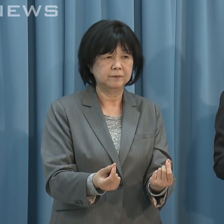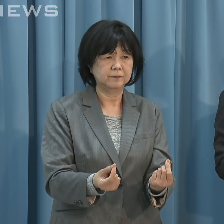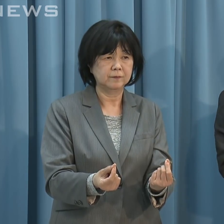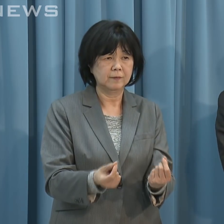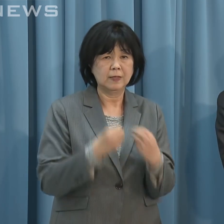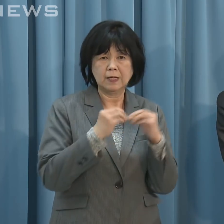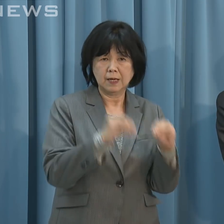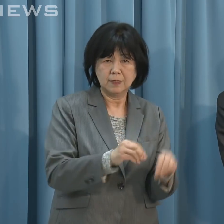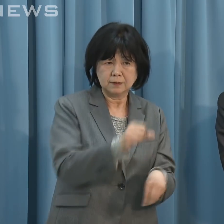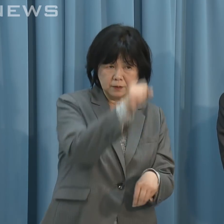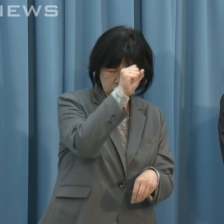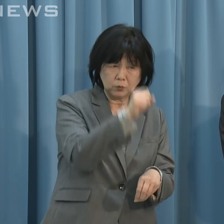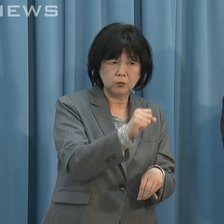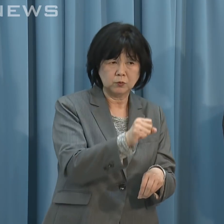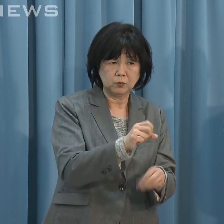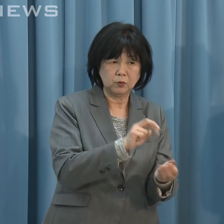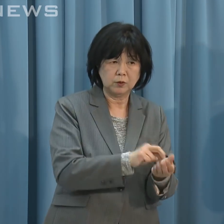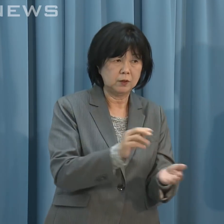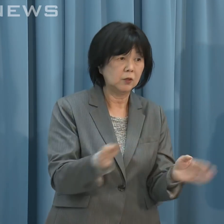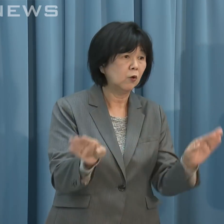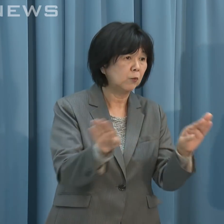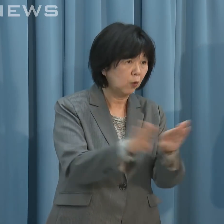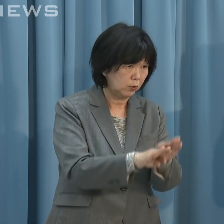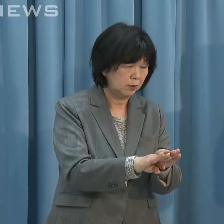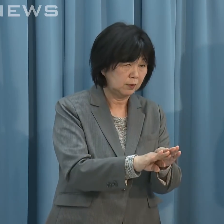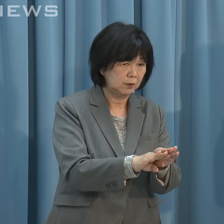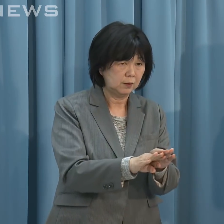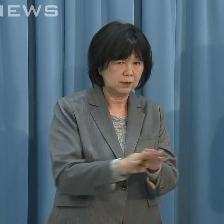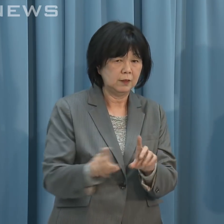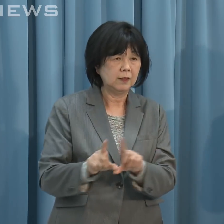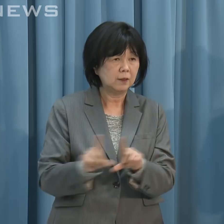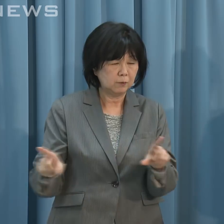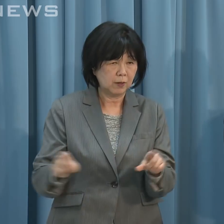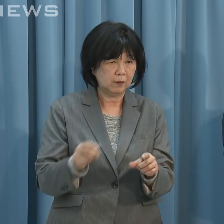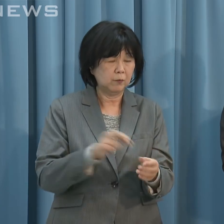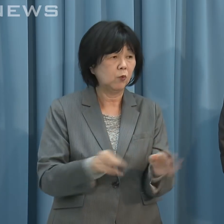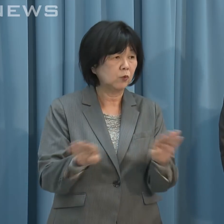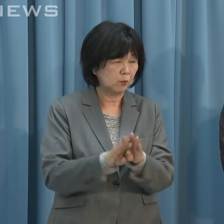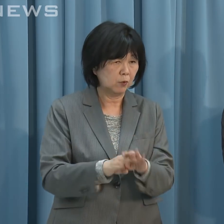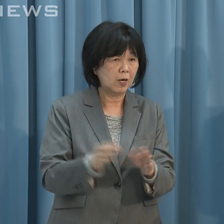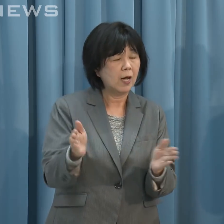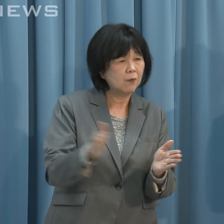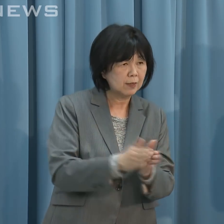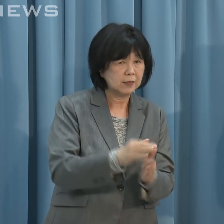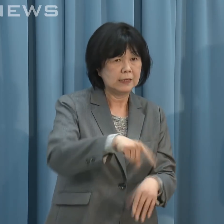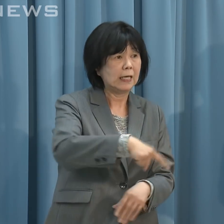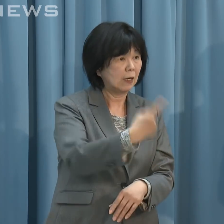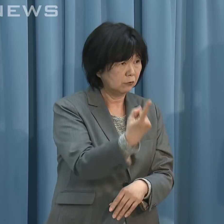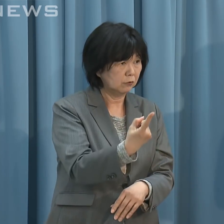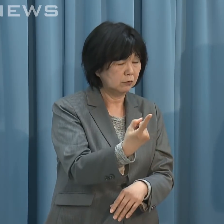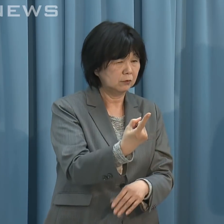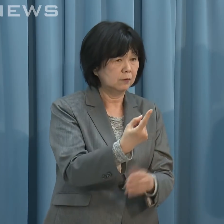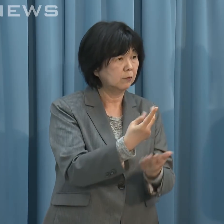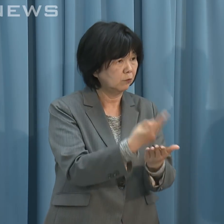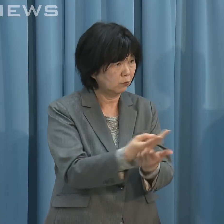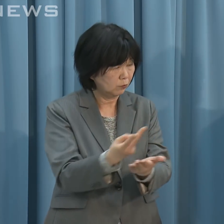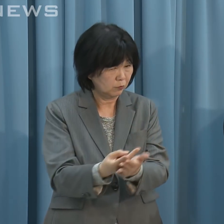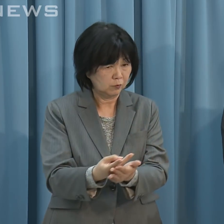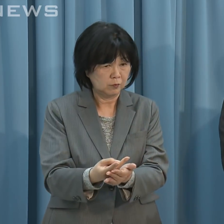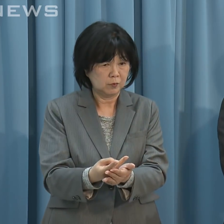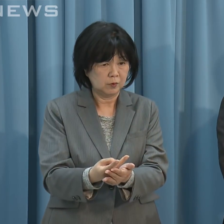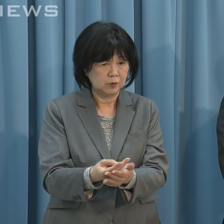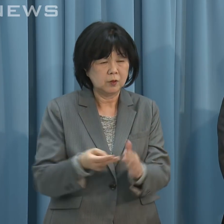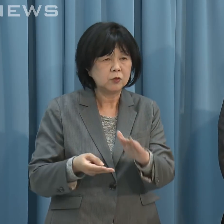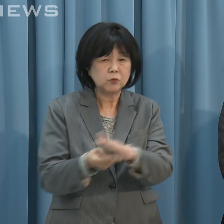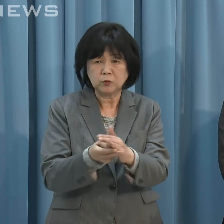感染症の指定医療機関で一般病棟も入れて100、それから協力入院協